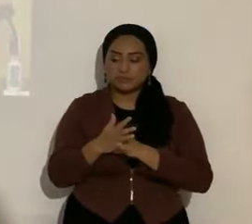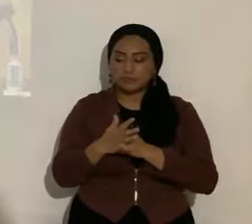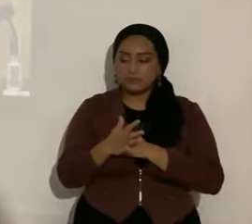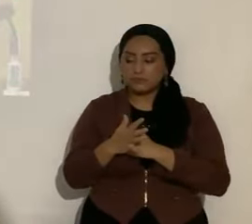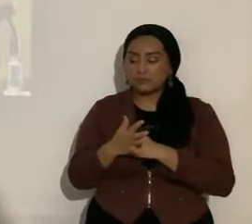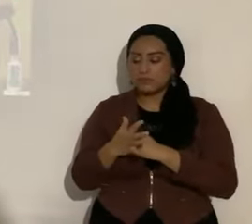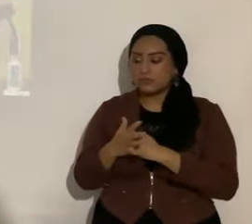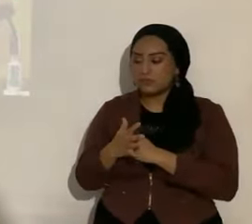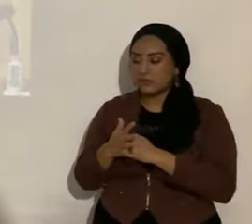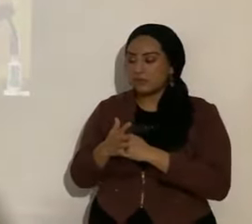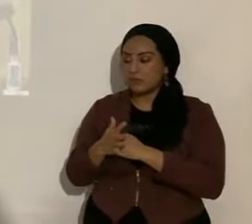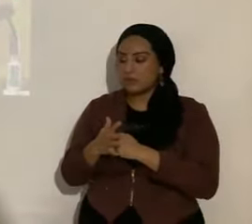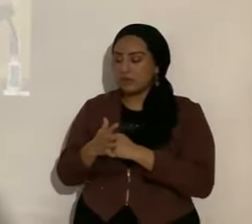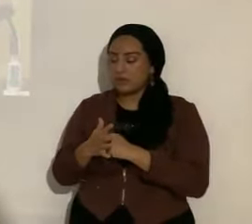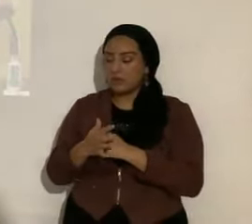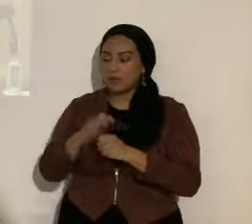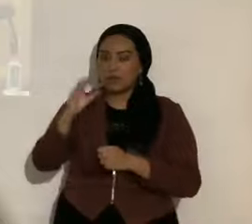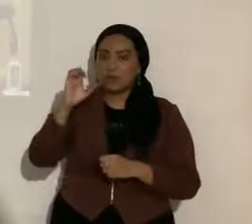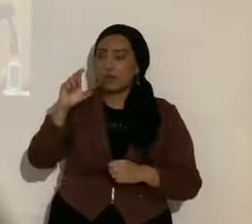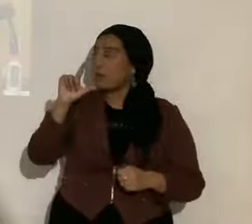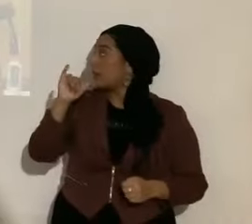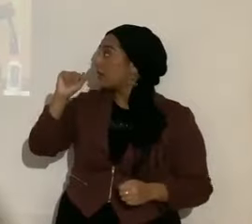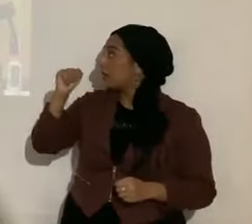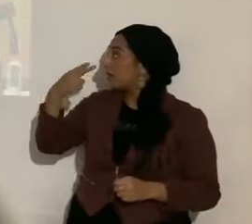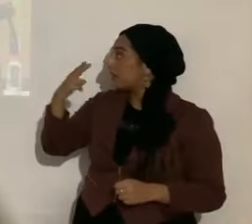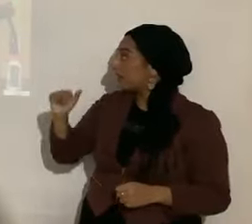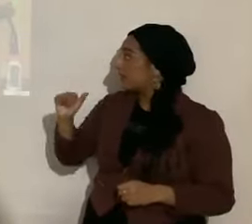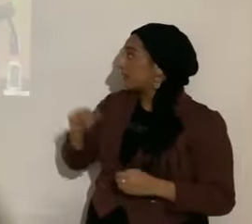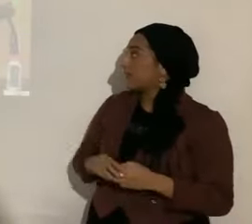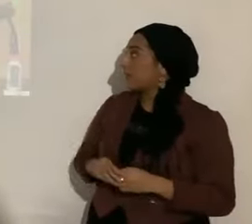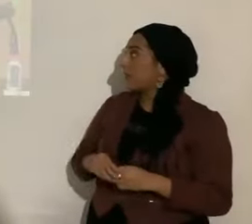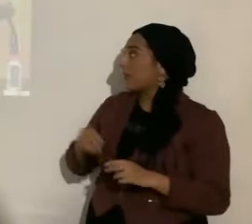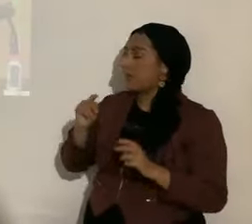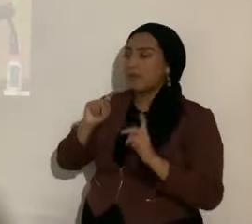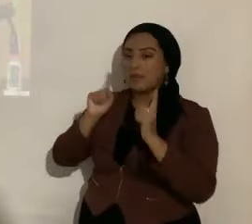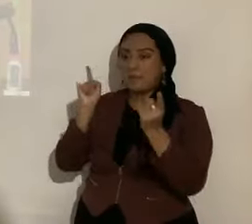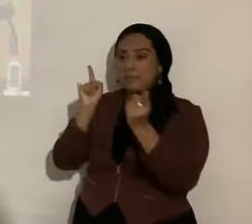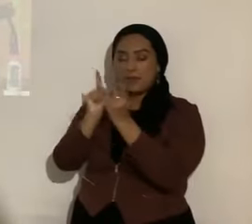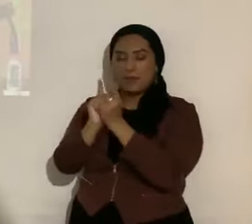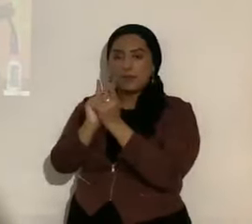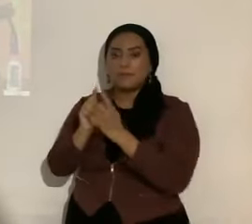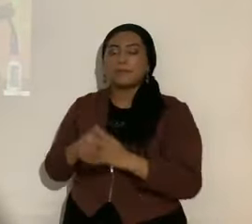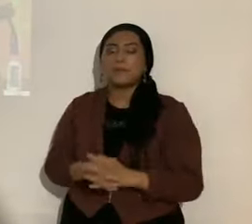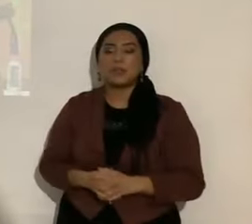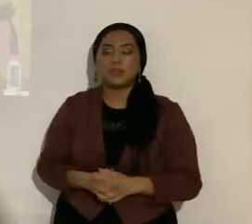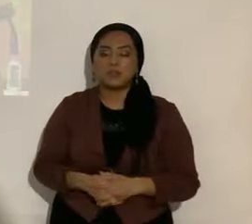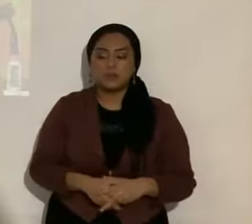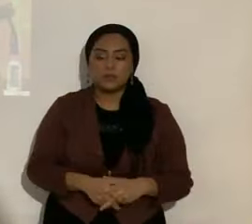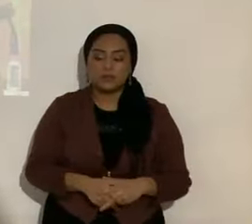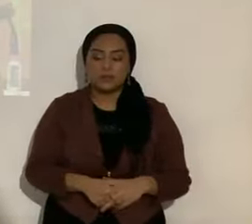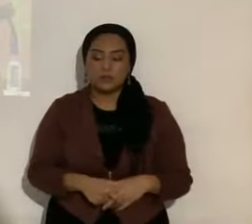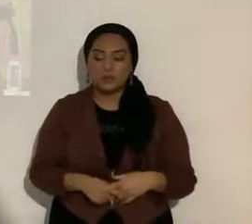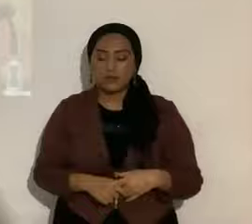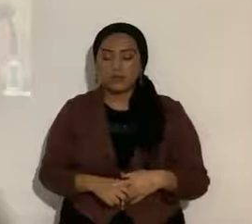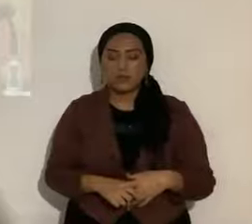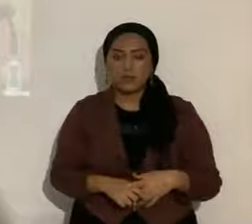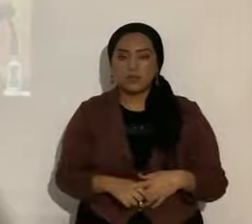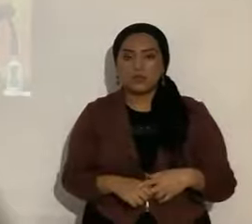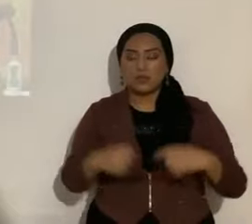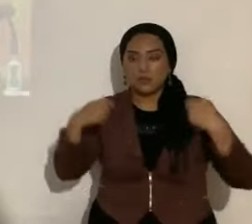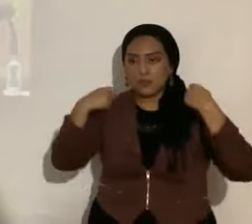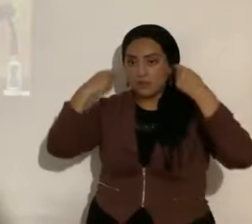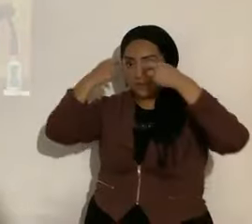o sea, vamos a suponer que Eliseo fuera así, Elías hizo esto, se puso delante de él, ¿sí? Echó